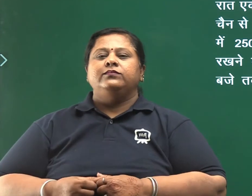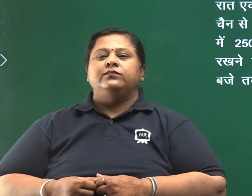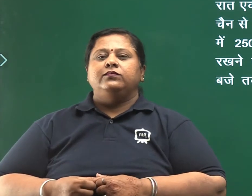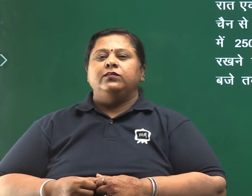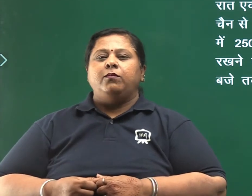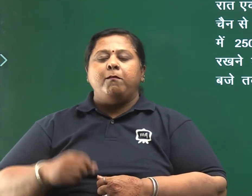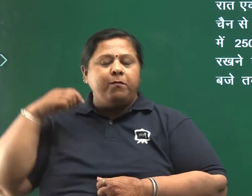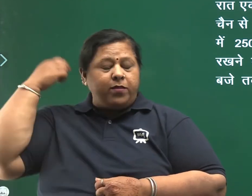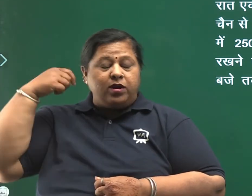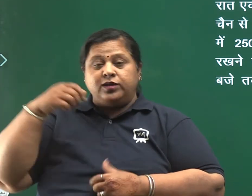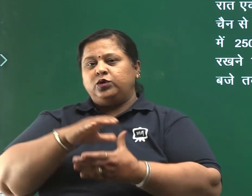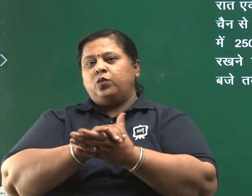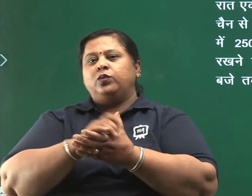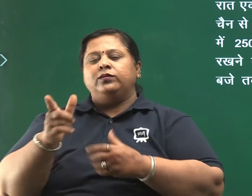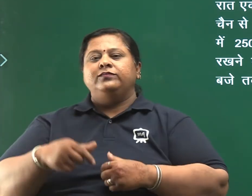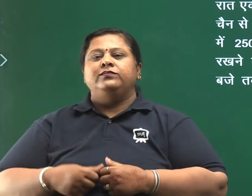पंडित जी को